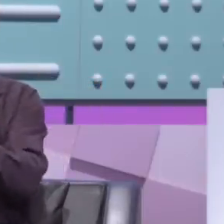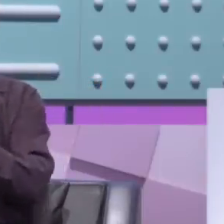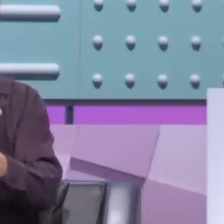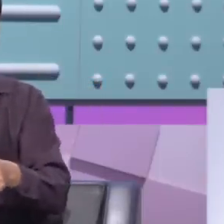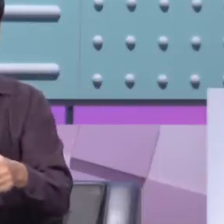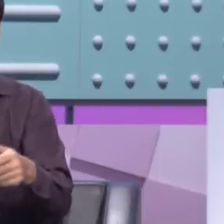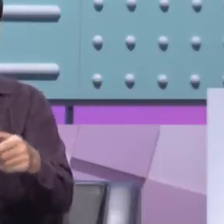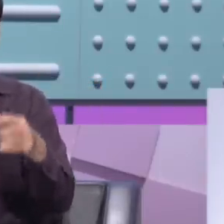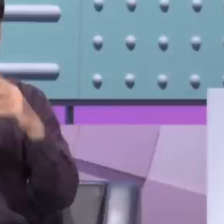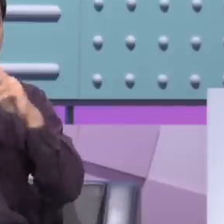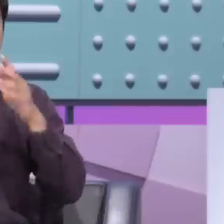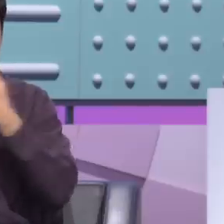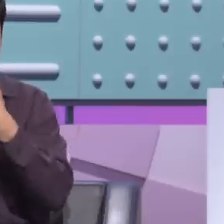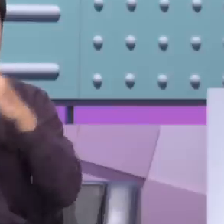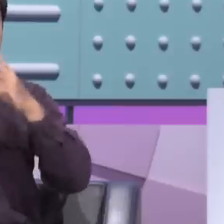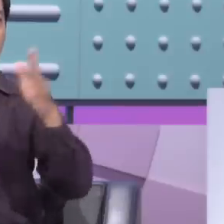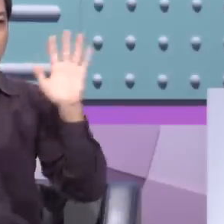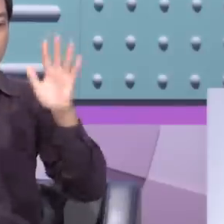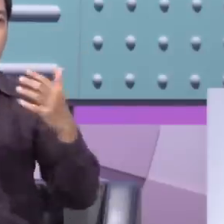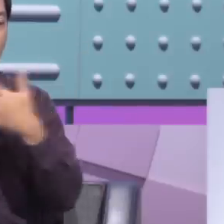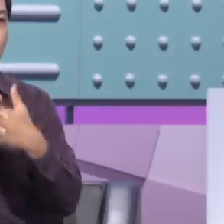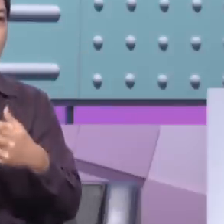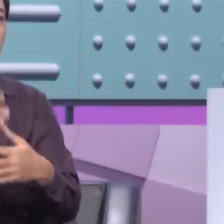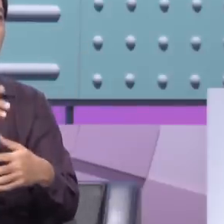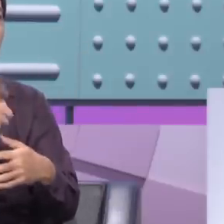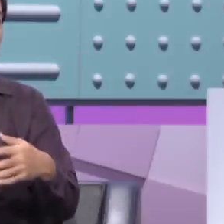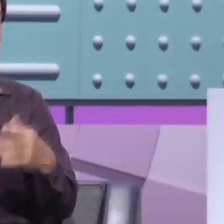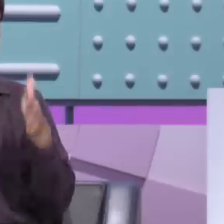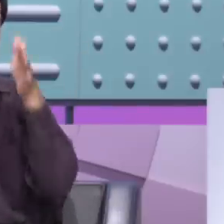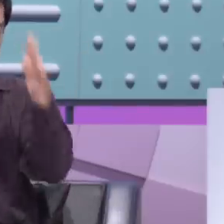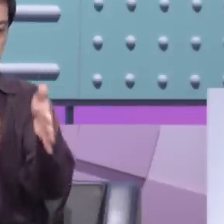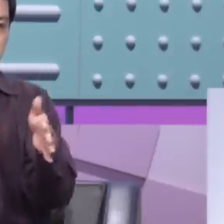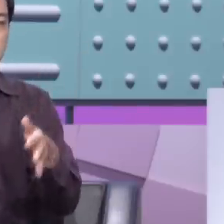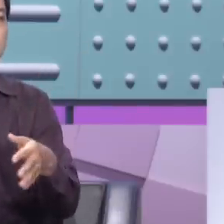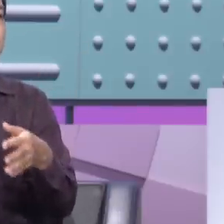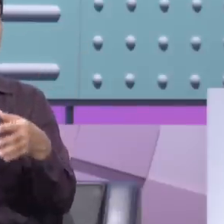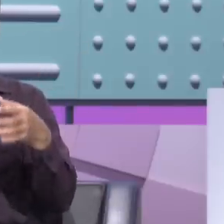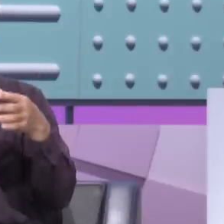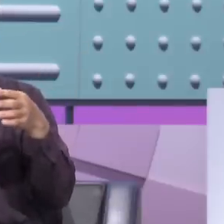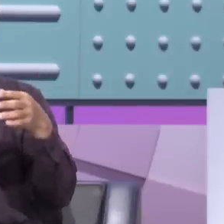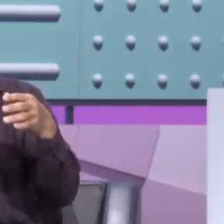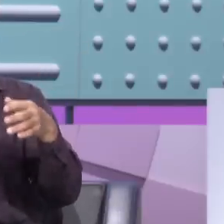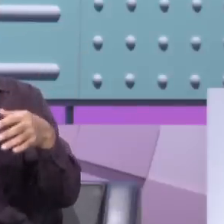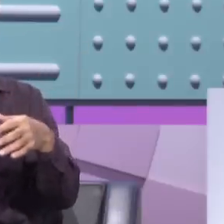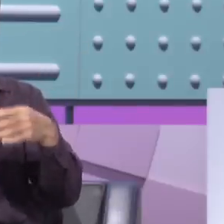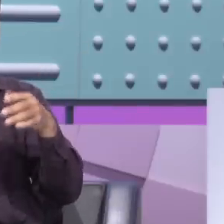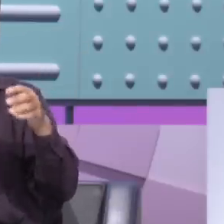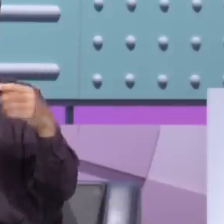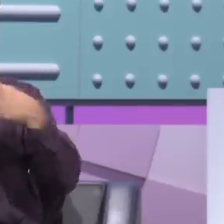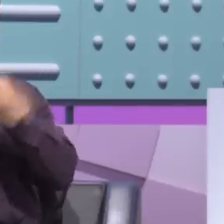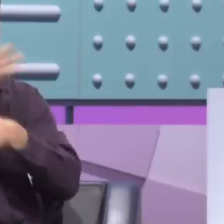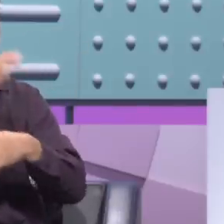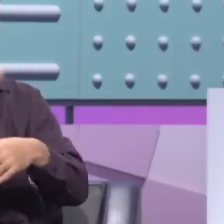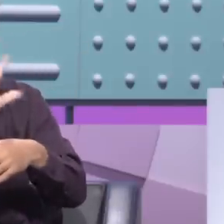用学到的方法试着跟孩子沟通，但是孩子有的时候啊，还是六亲不